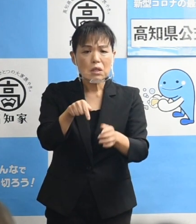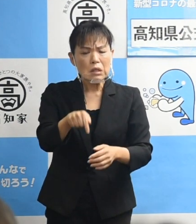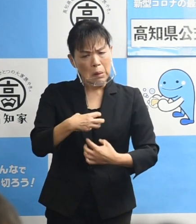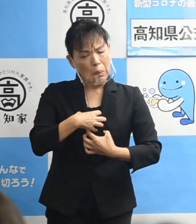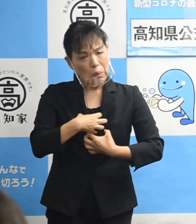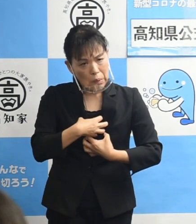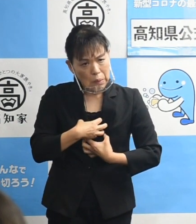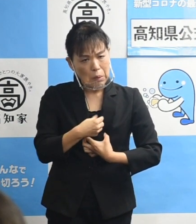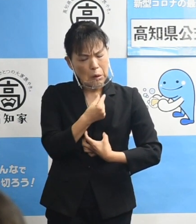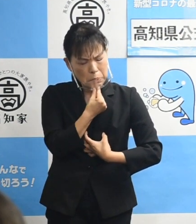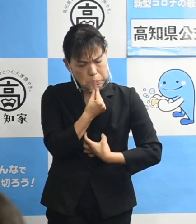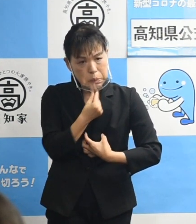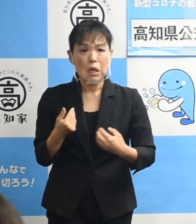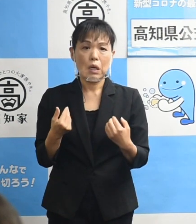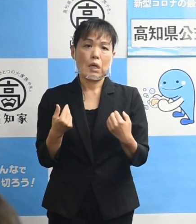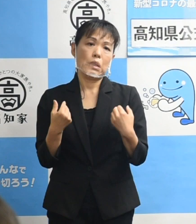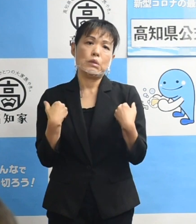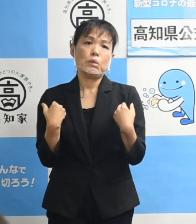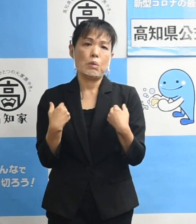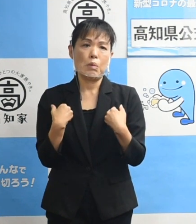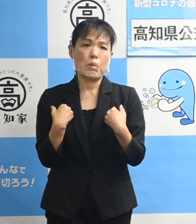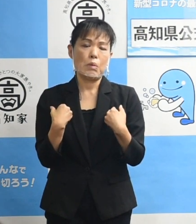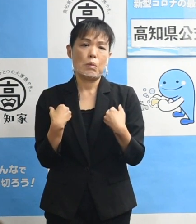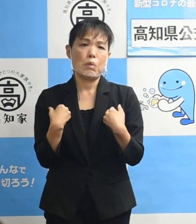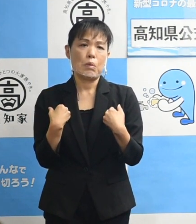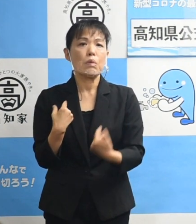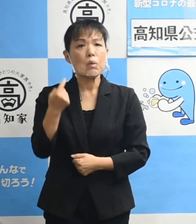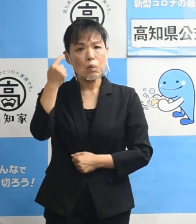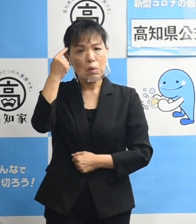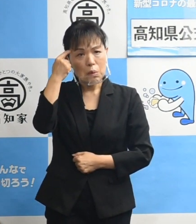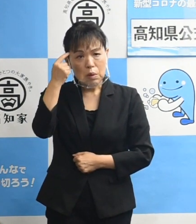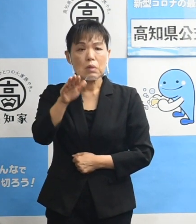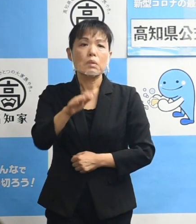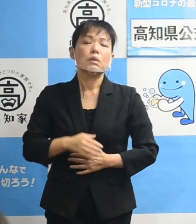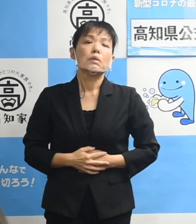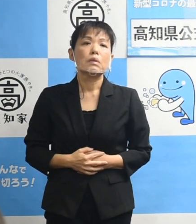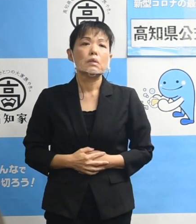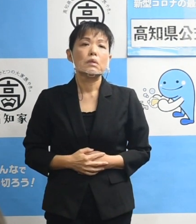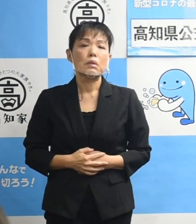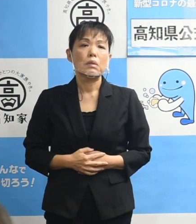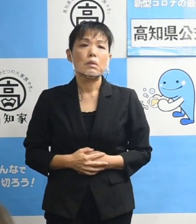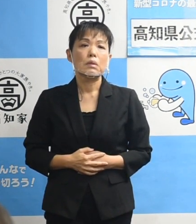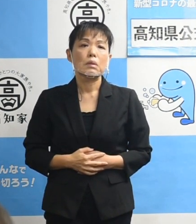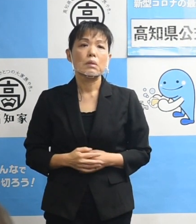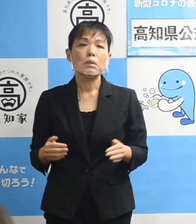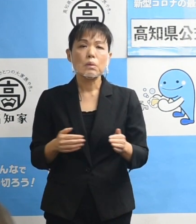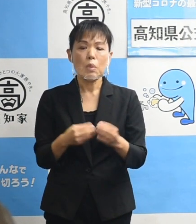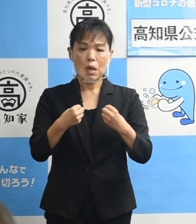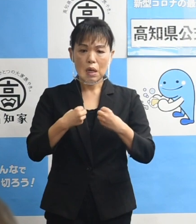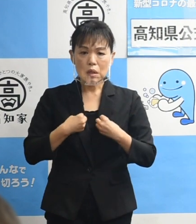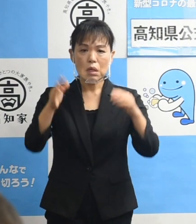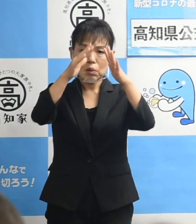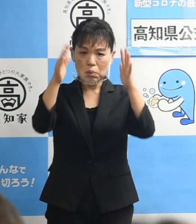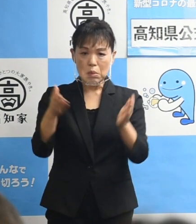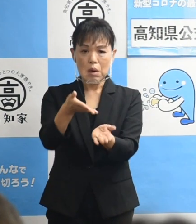危機的な状況になっていったというふうに受け止めているところでございます。以上が感染の概況